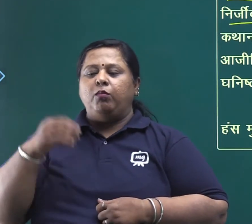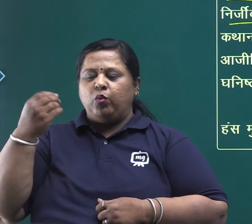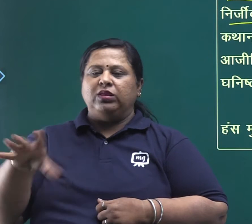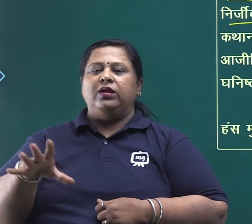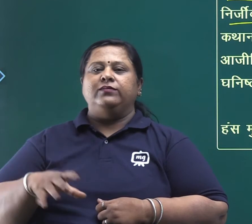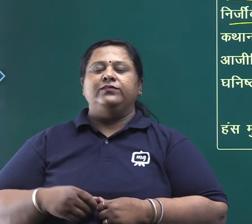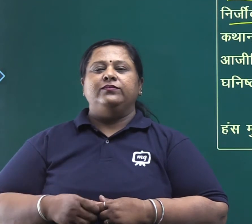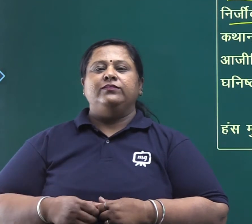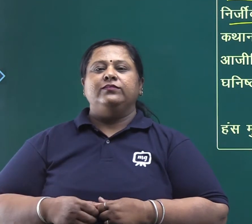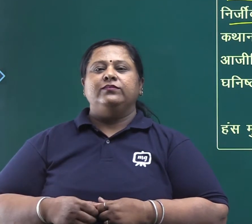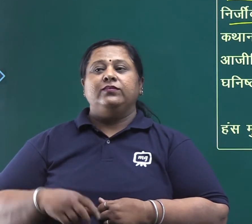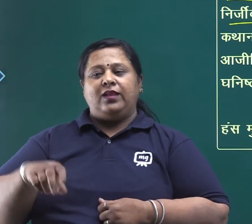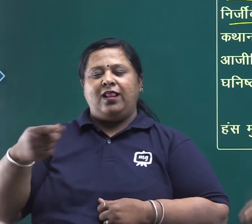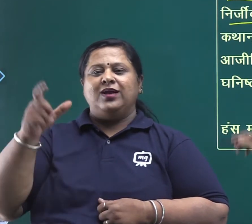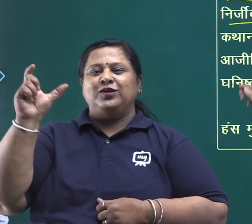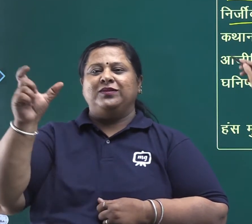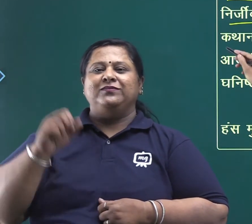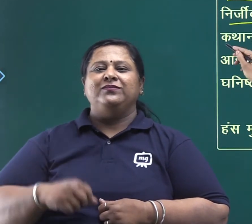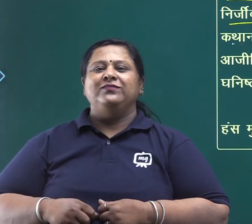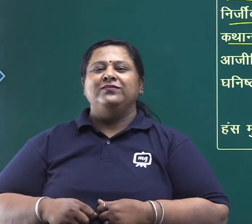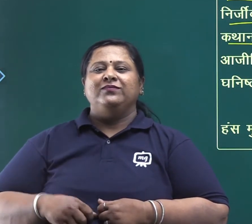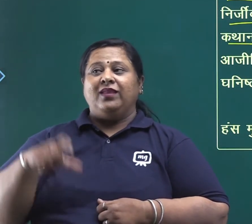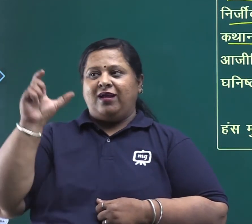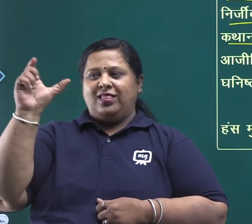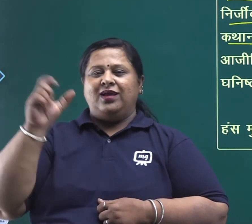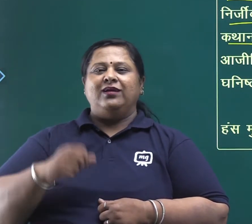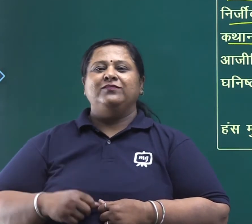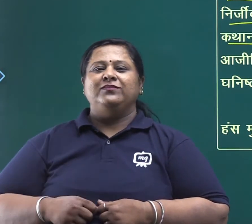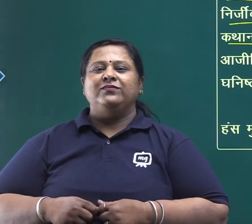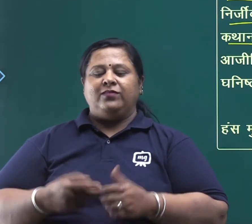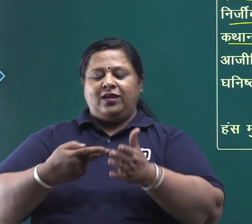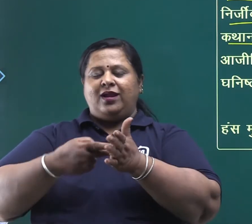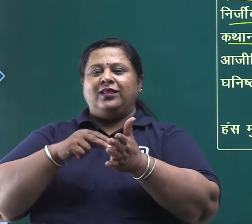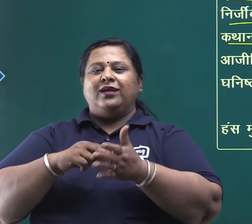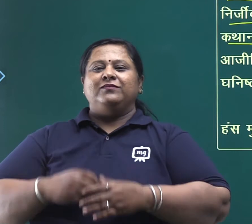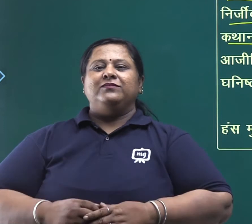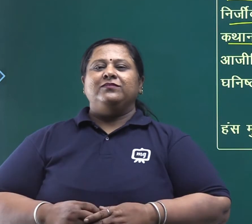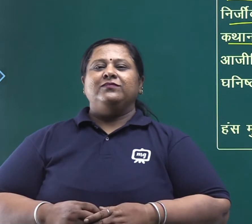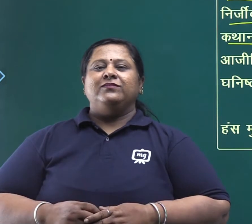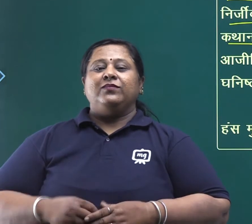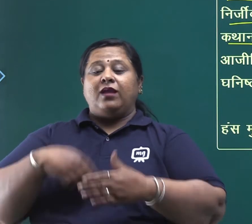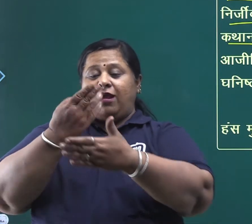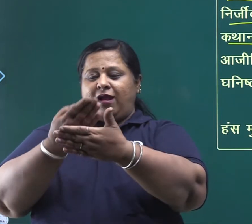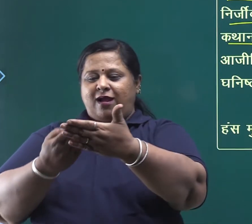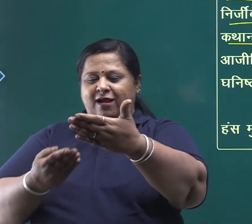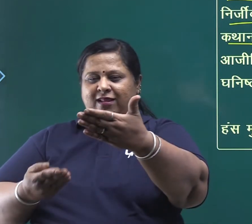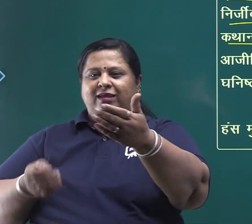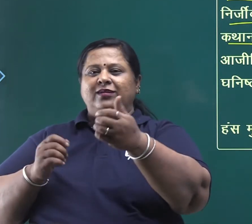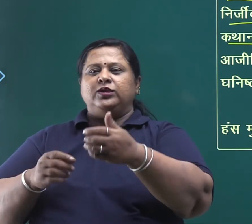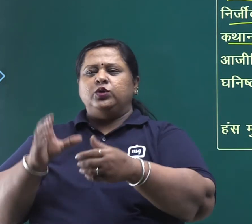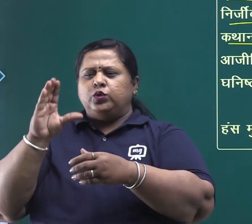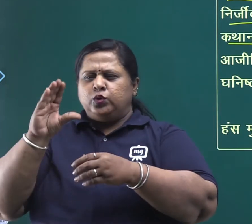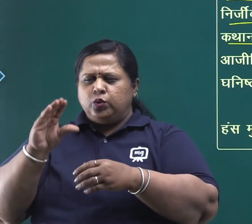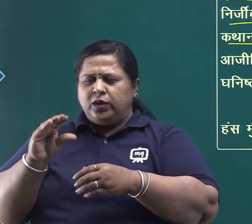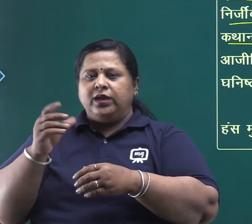मुर्दा। अगला शब्द कथानक, अर्थ होगा कहानी,